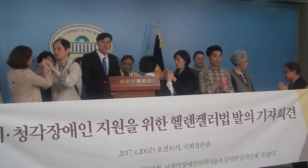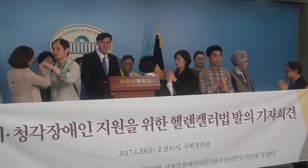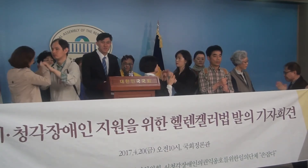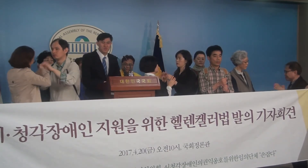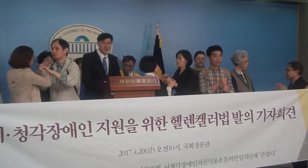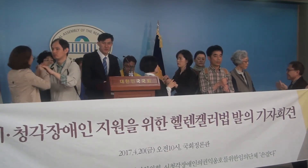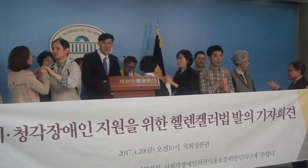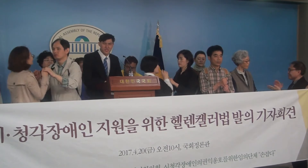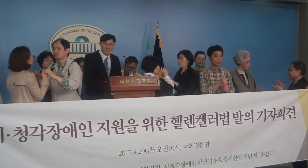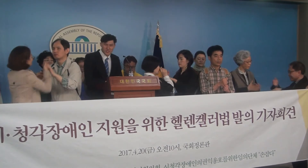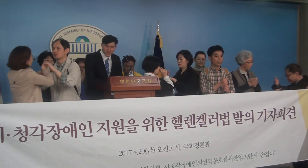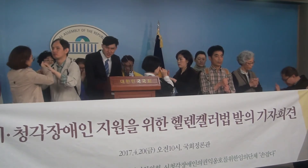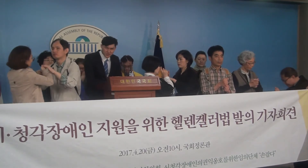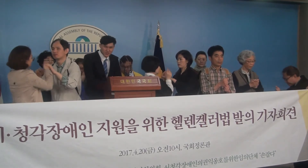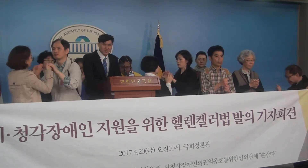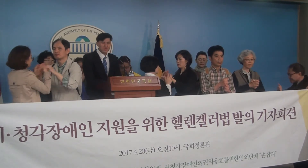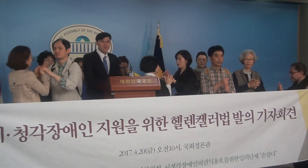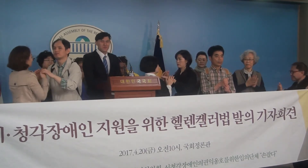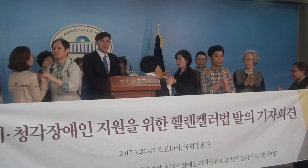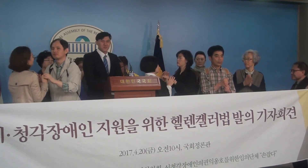부탁드립니다. 감사합니다.